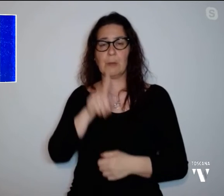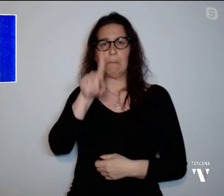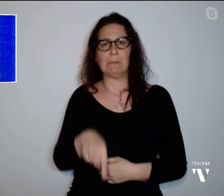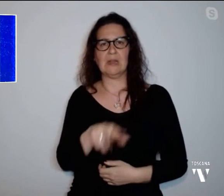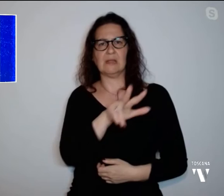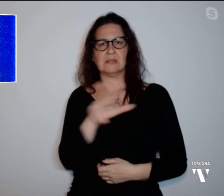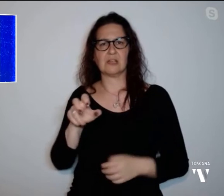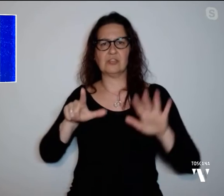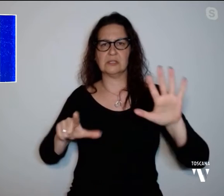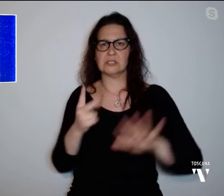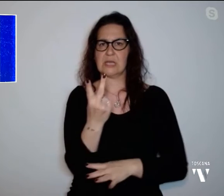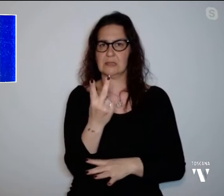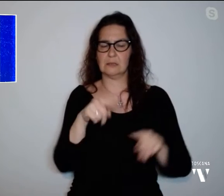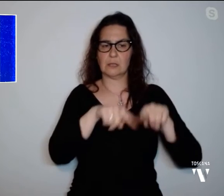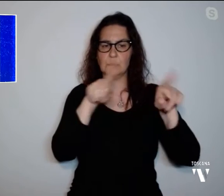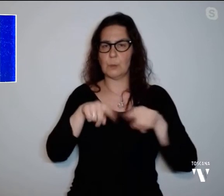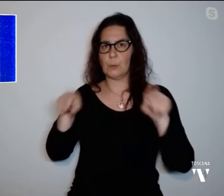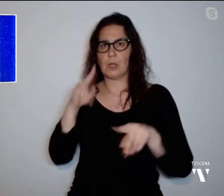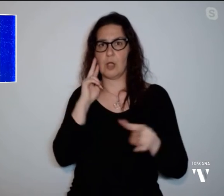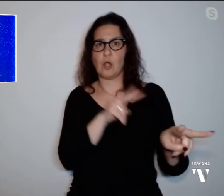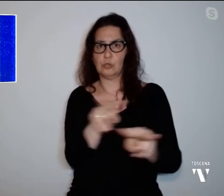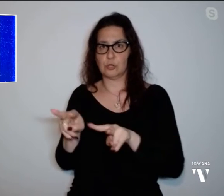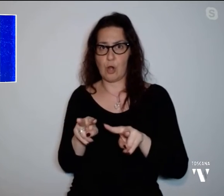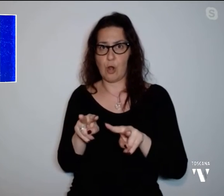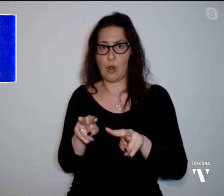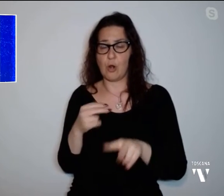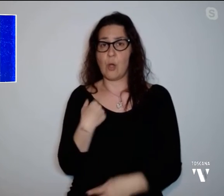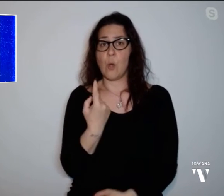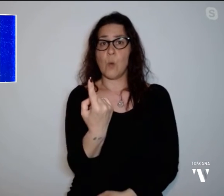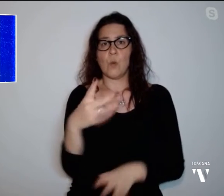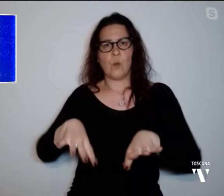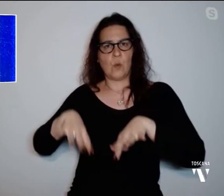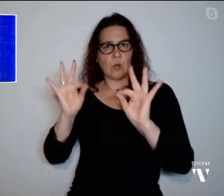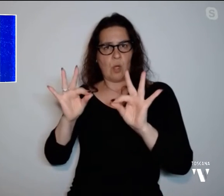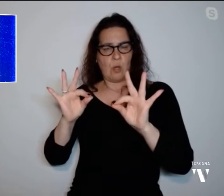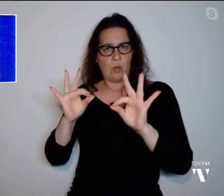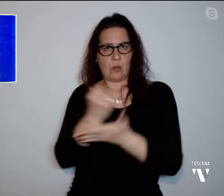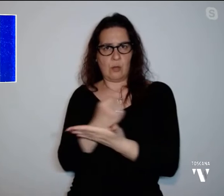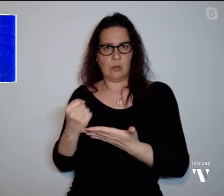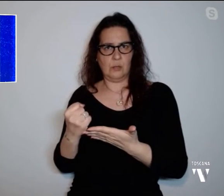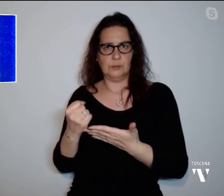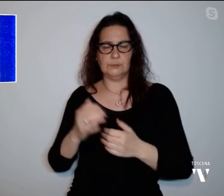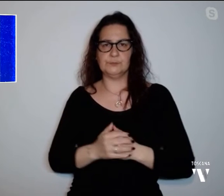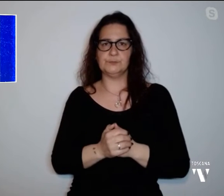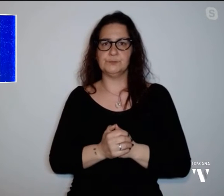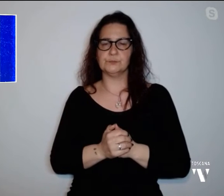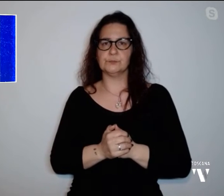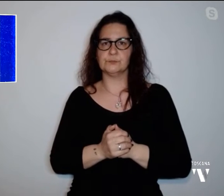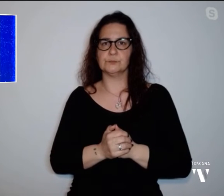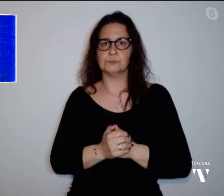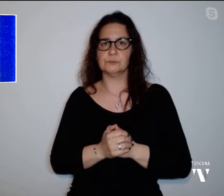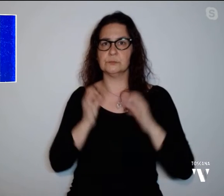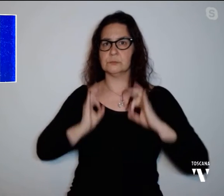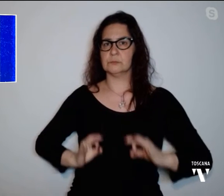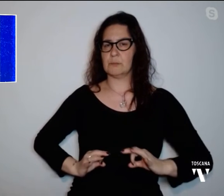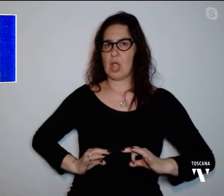1.372 gli esercizi controllati, di cui uno sospeso dall'attività. Le forze di polizia sono